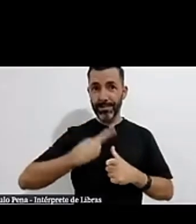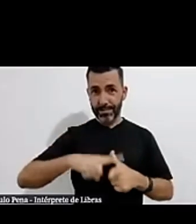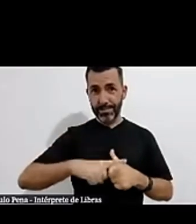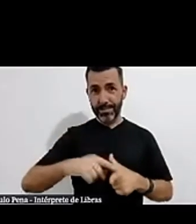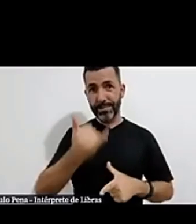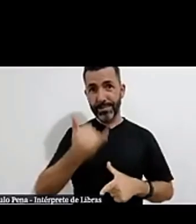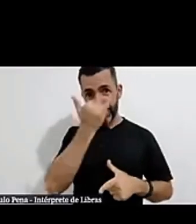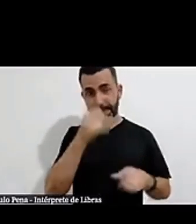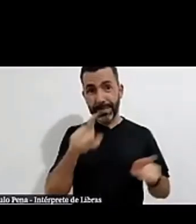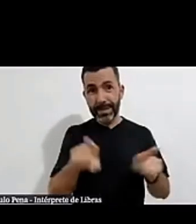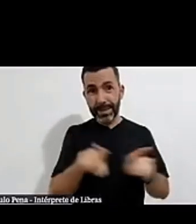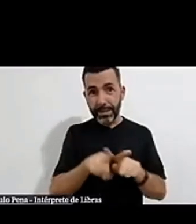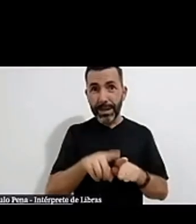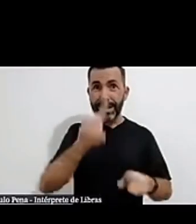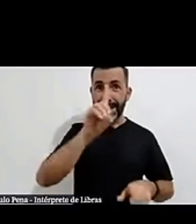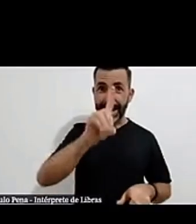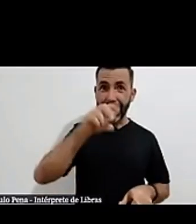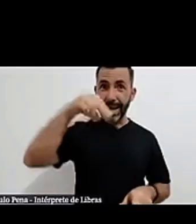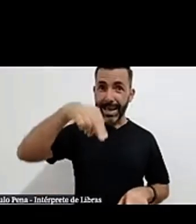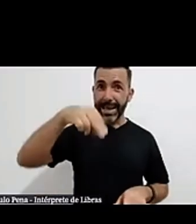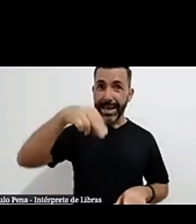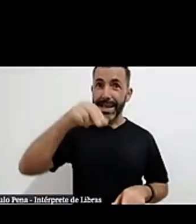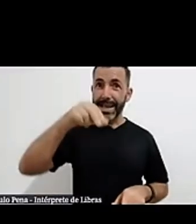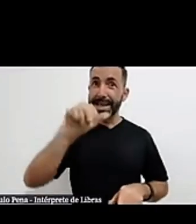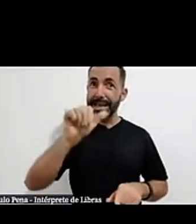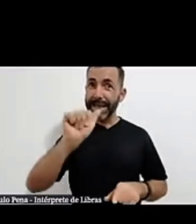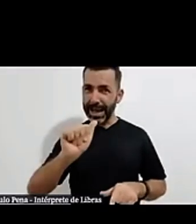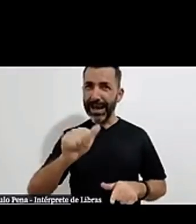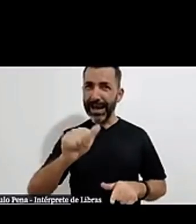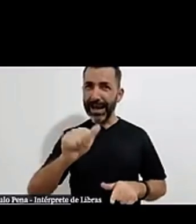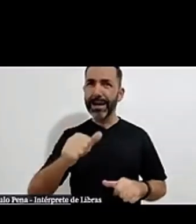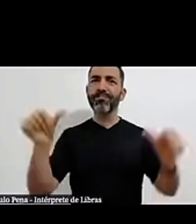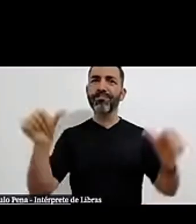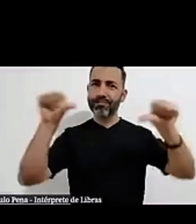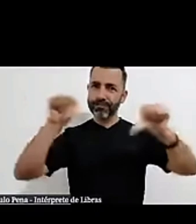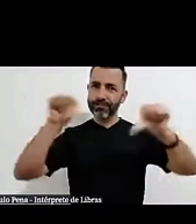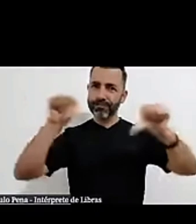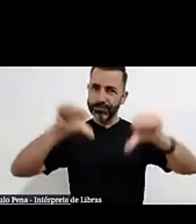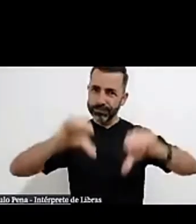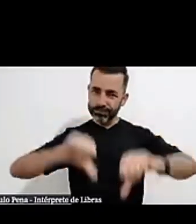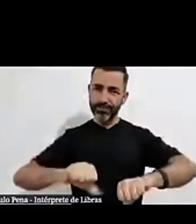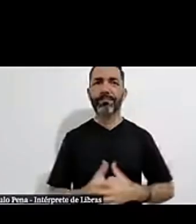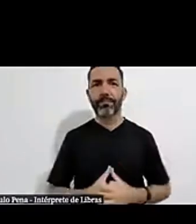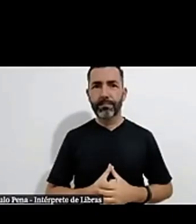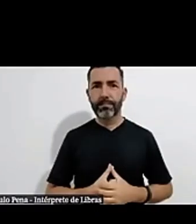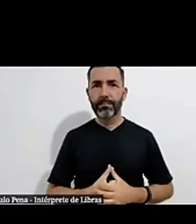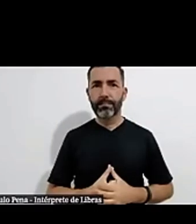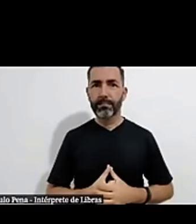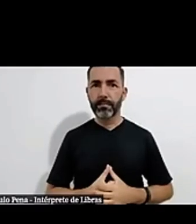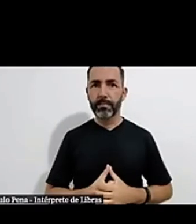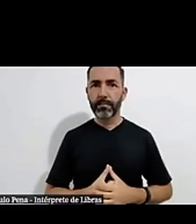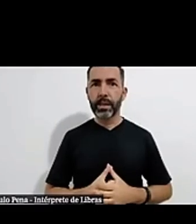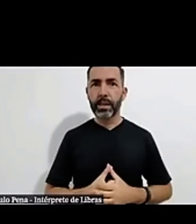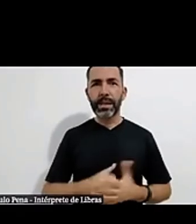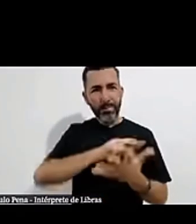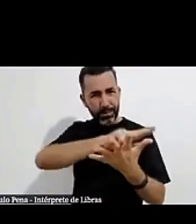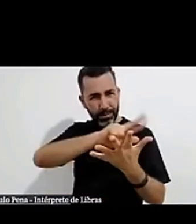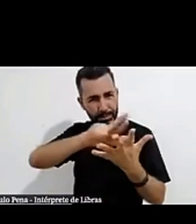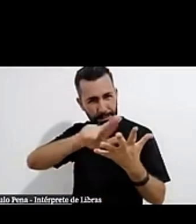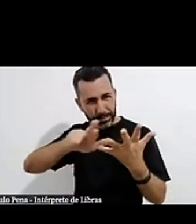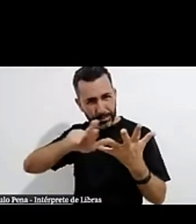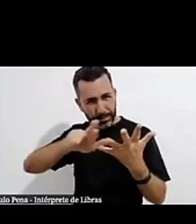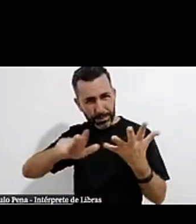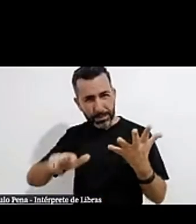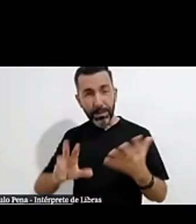DNA. Ele é altamente prejudicial ao nosso organismo. E isso tudo contribui para quê? Para o